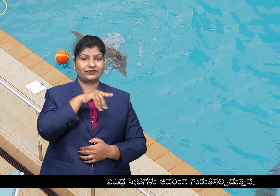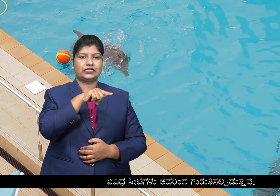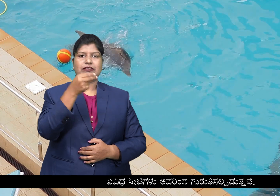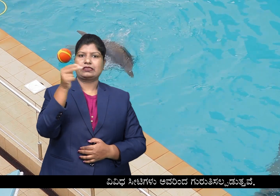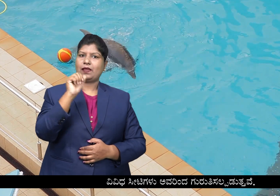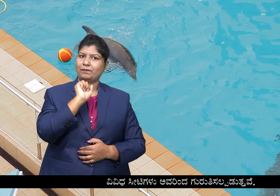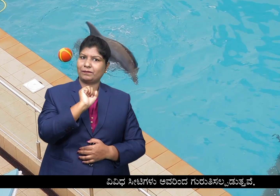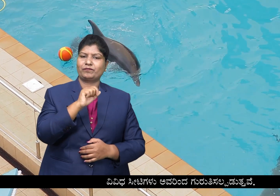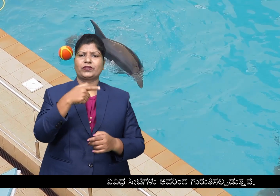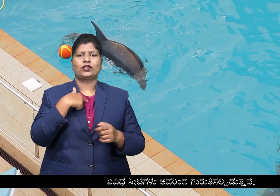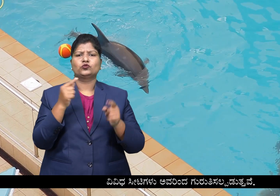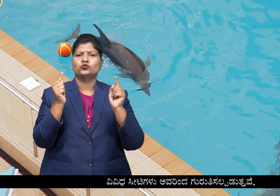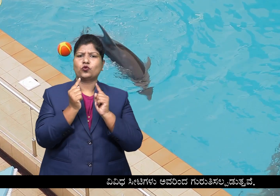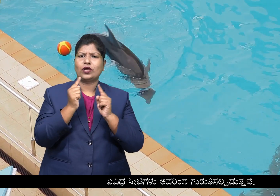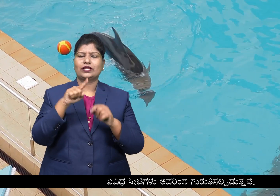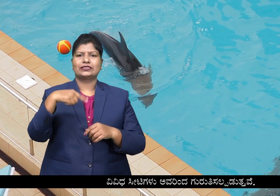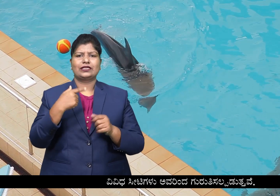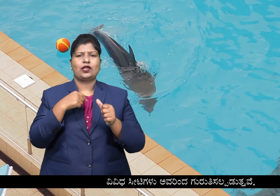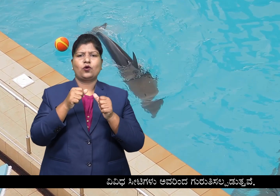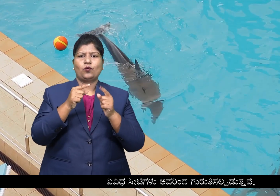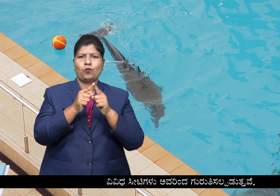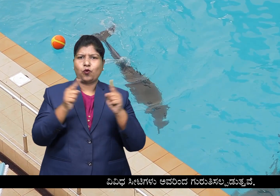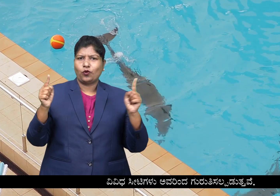ವಿವಿಧ ಸೀಟಿಗಳು ಅವುಗಳಿಂದ ಗುರುತಿಸಲ್ಪಡುತ್ತವೆ.